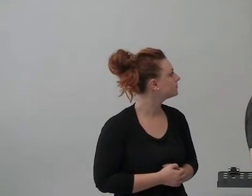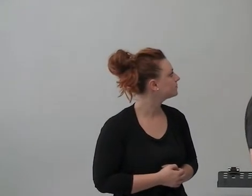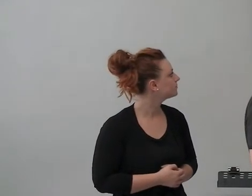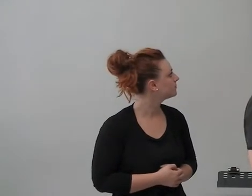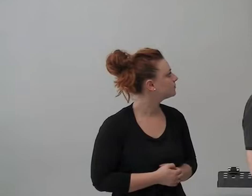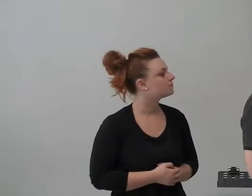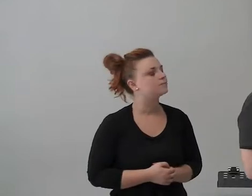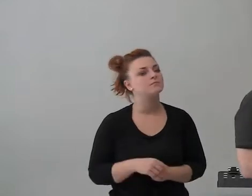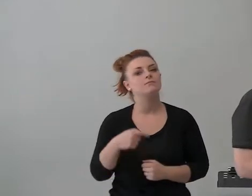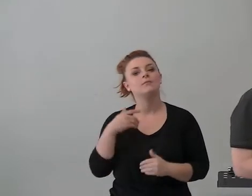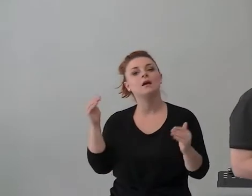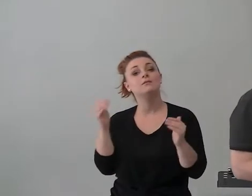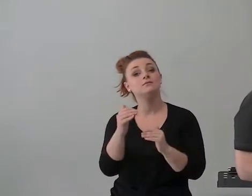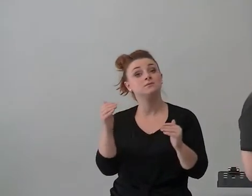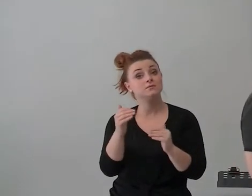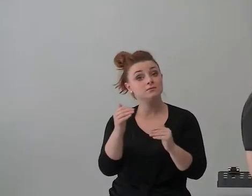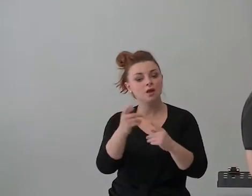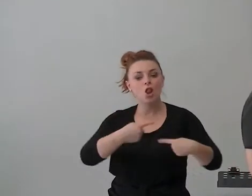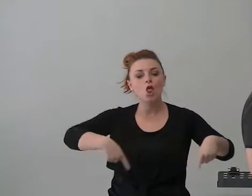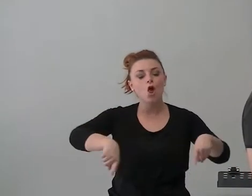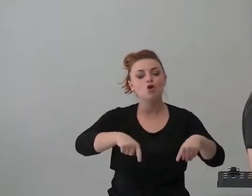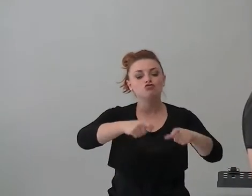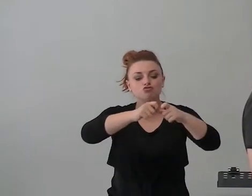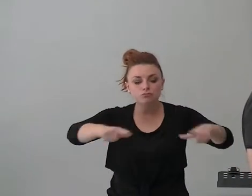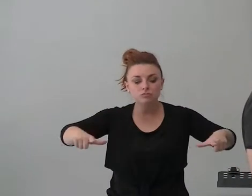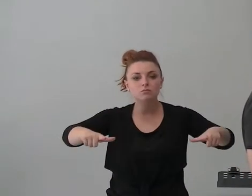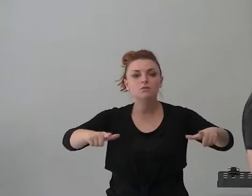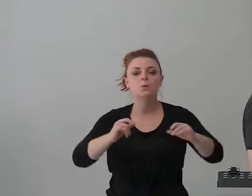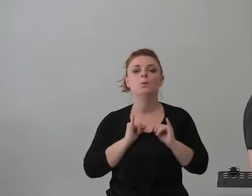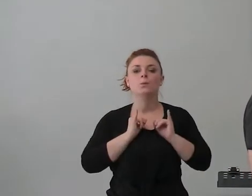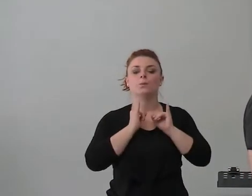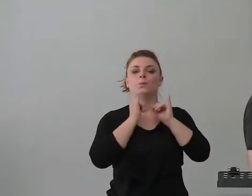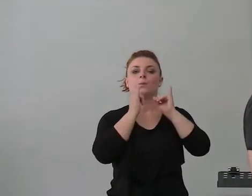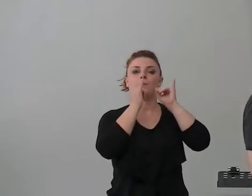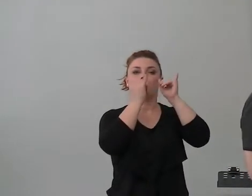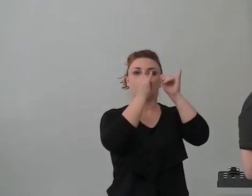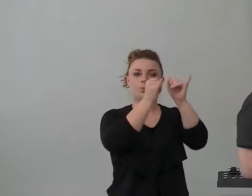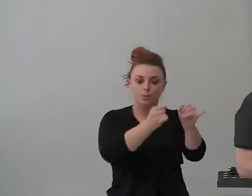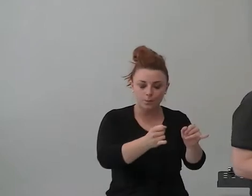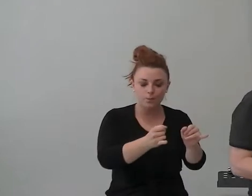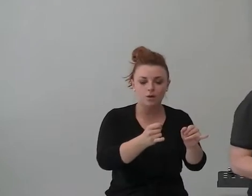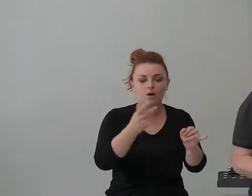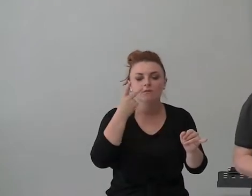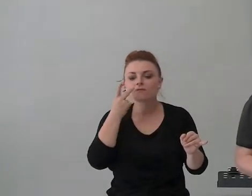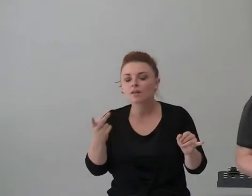quando fu sera uscirono dalla città. La mattina passando videro il fico